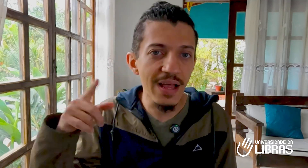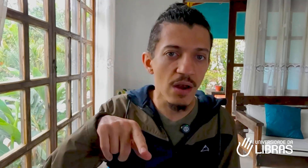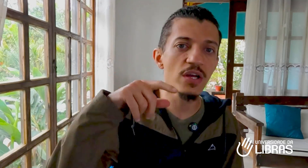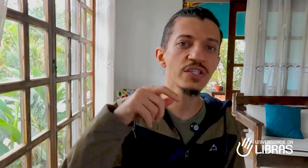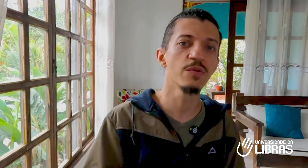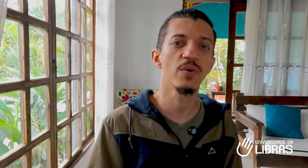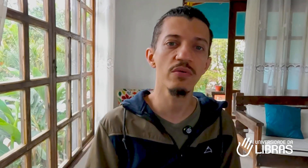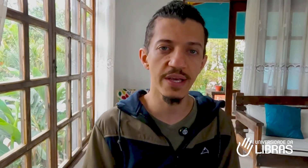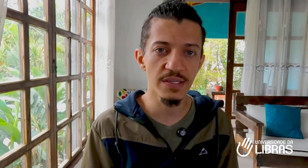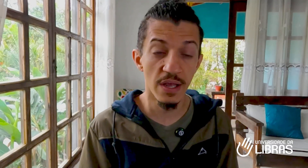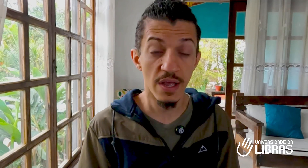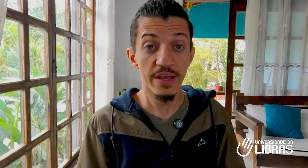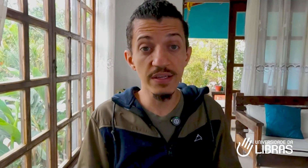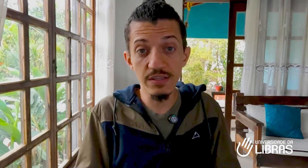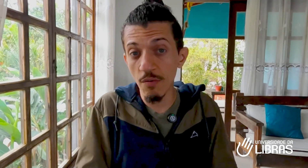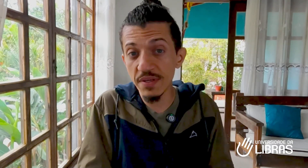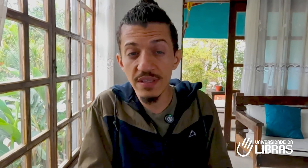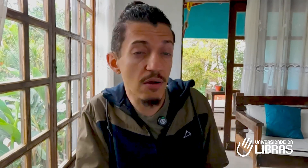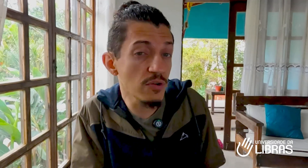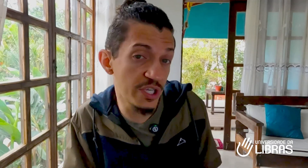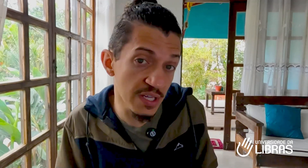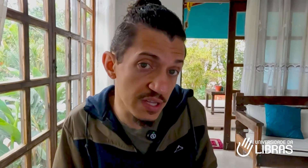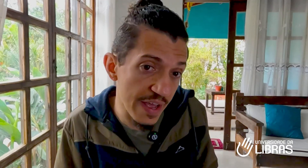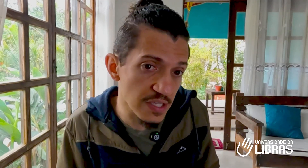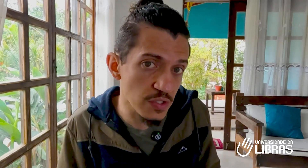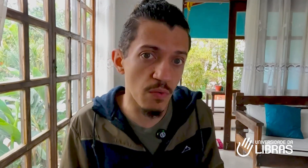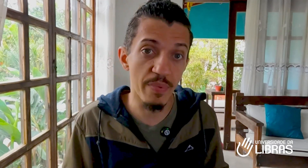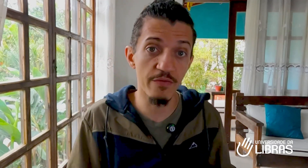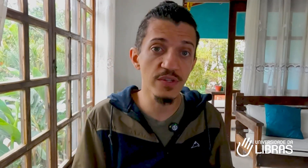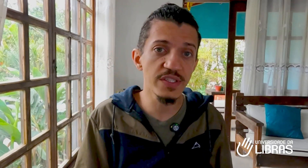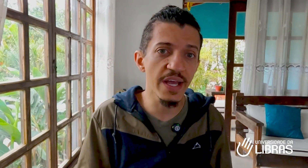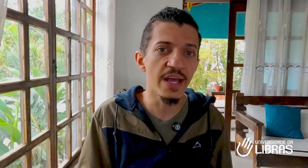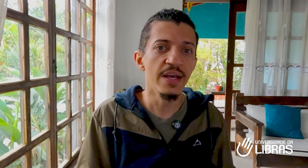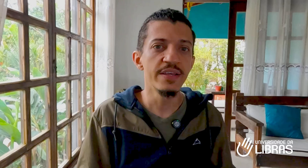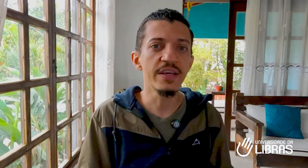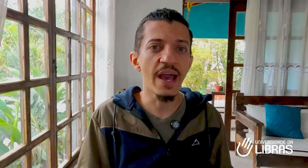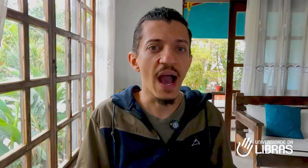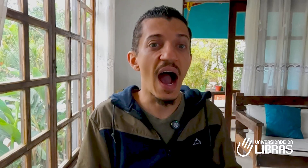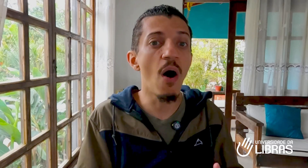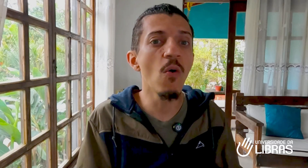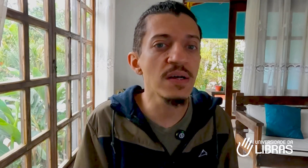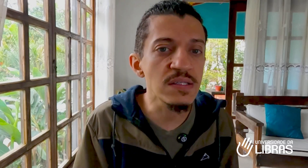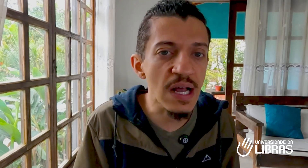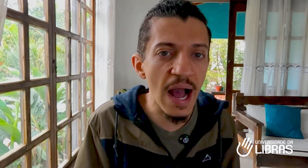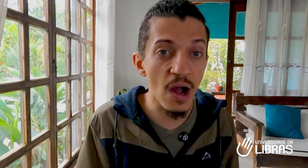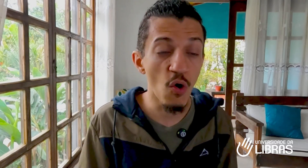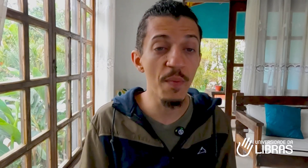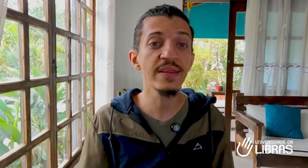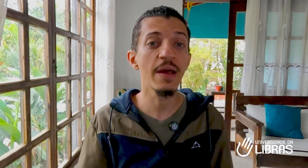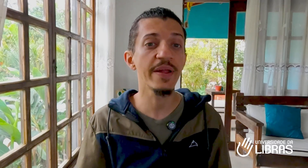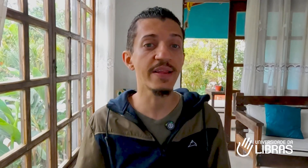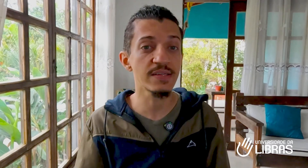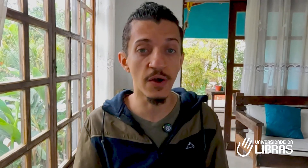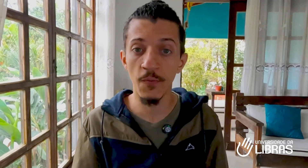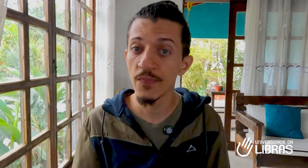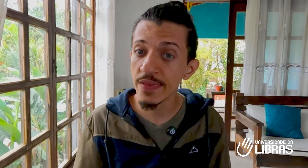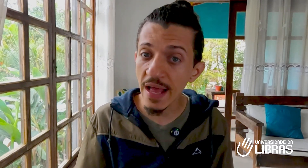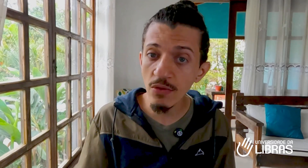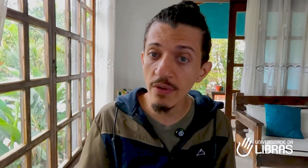lógica do português. E isso é um obstáculo gigantesco para você que quer alcançar uma interpretação natural